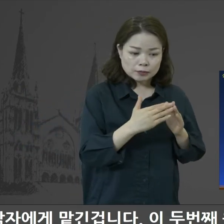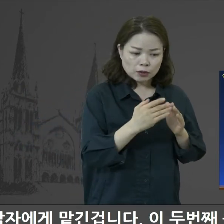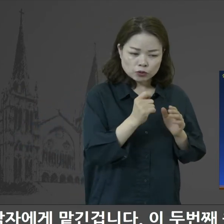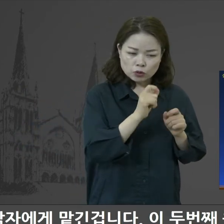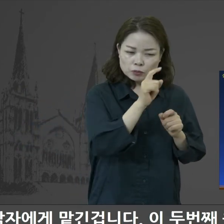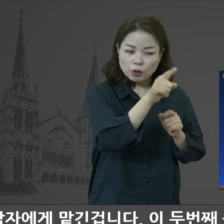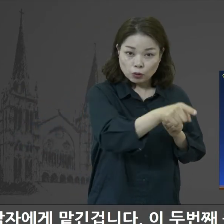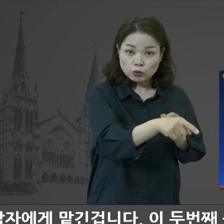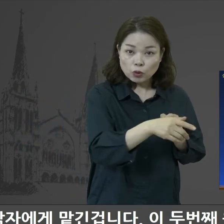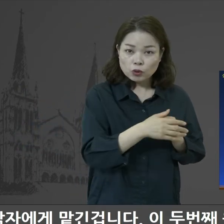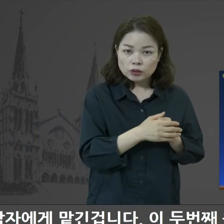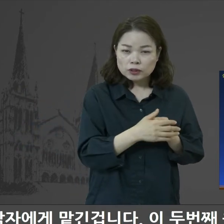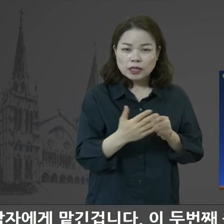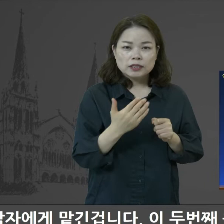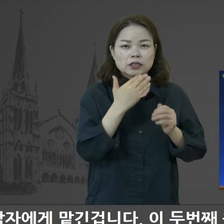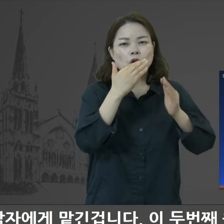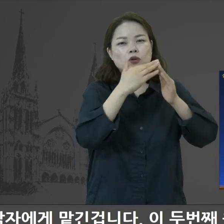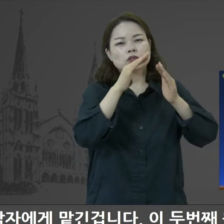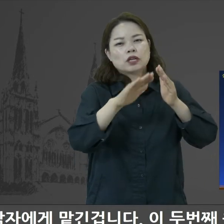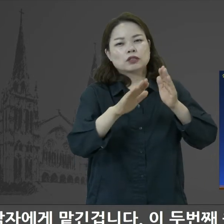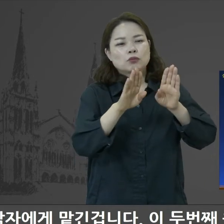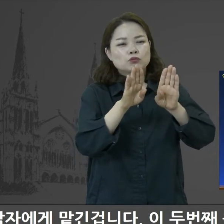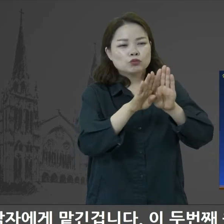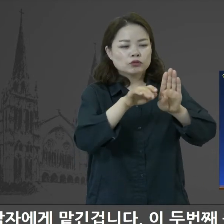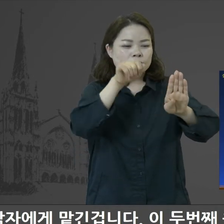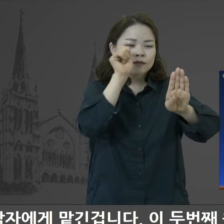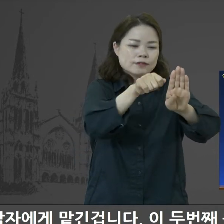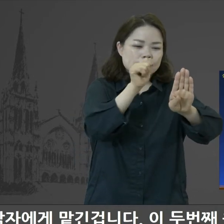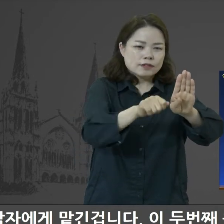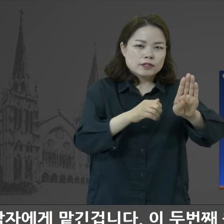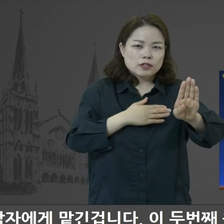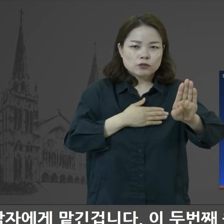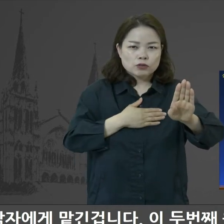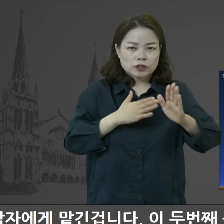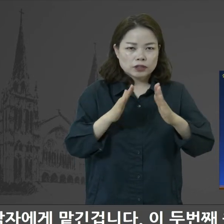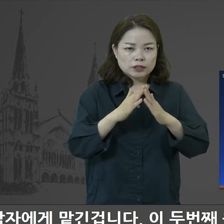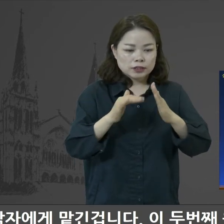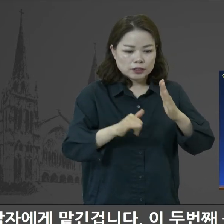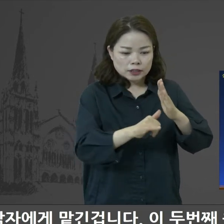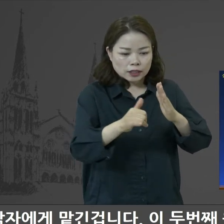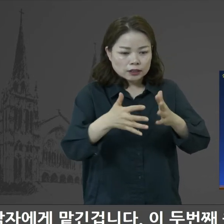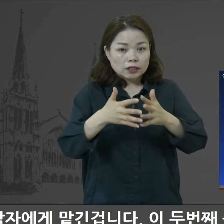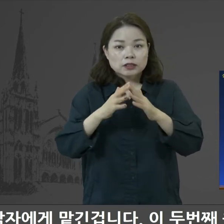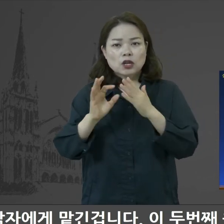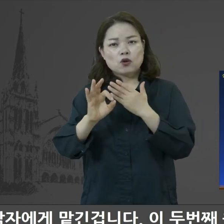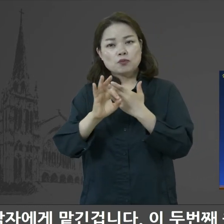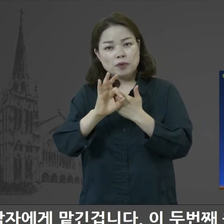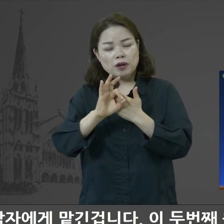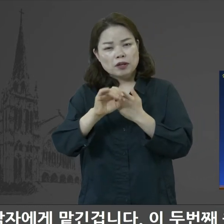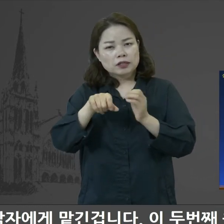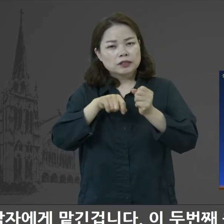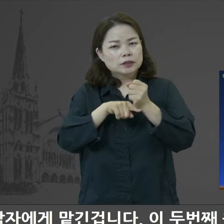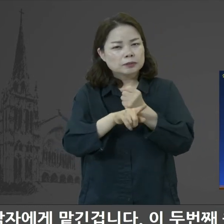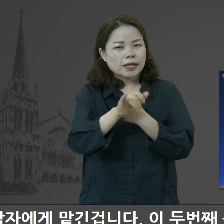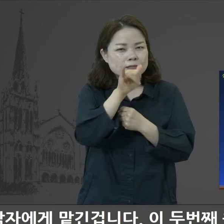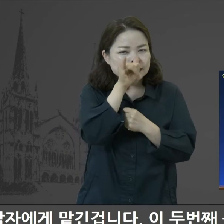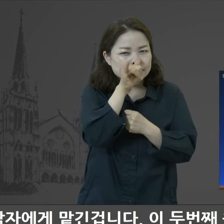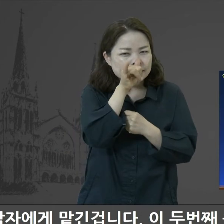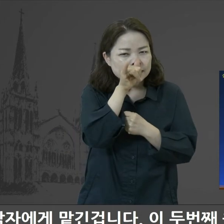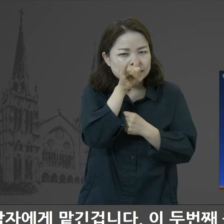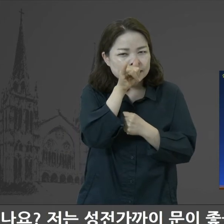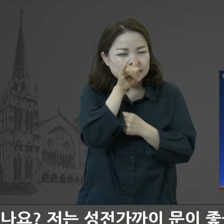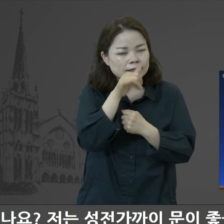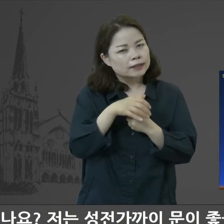조금은 멀어도 성전의 문짝이라도 우리의 집안이 가문이 세우면 좀 더 의미가 있을 텐데,